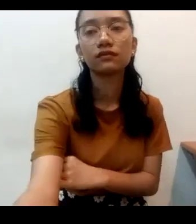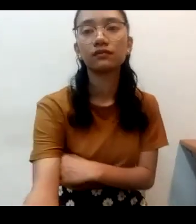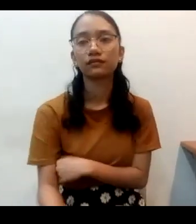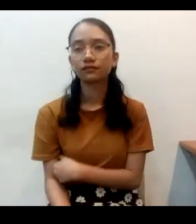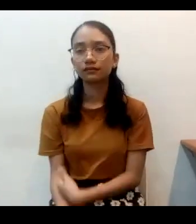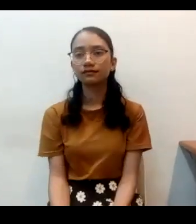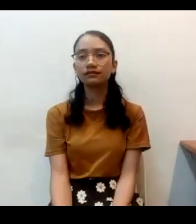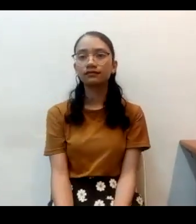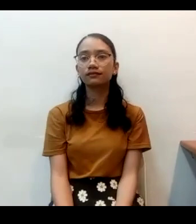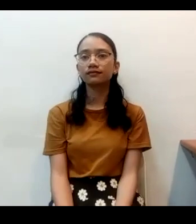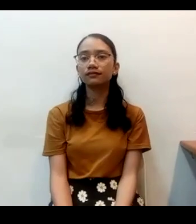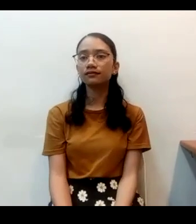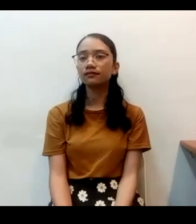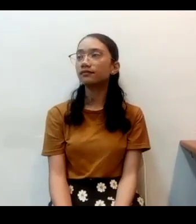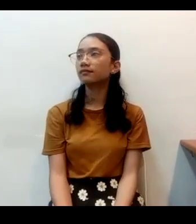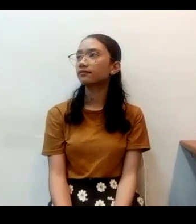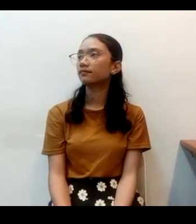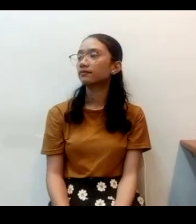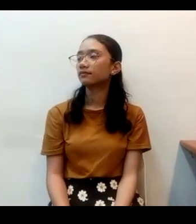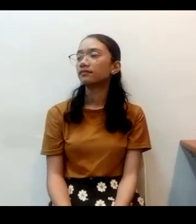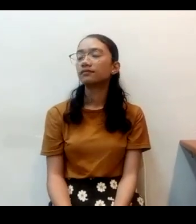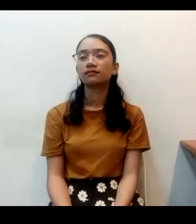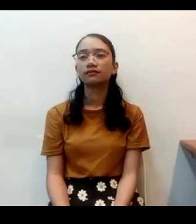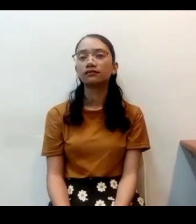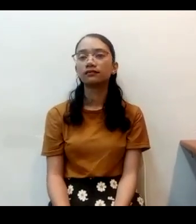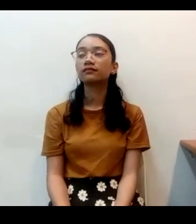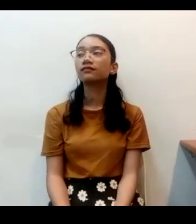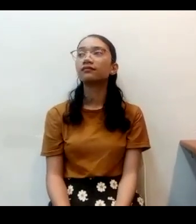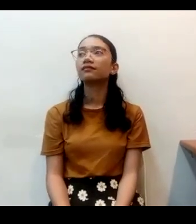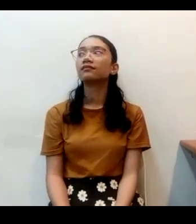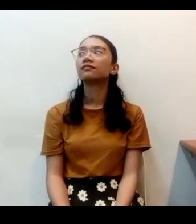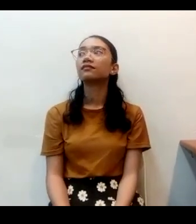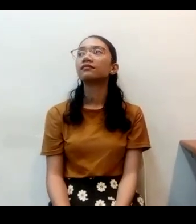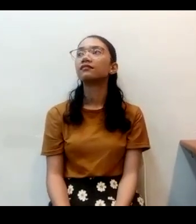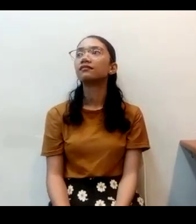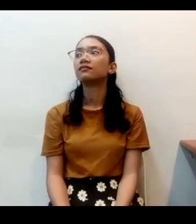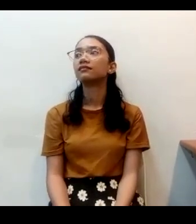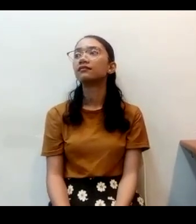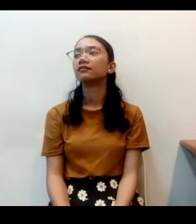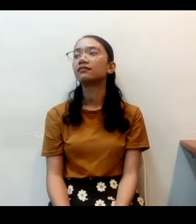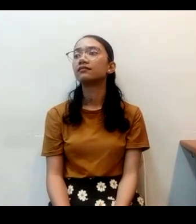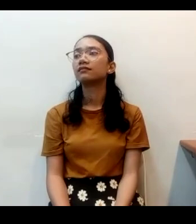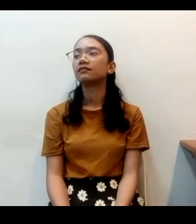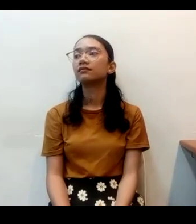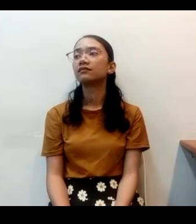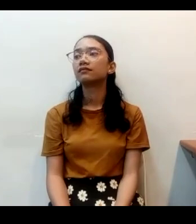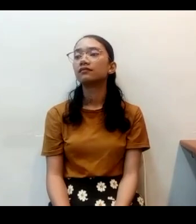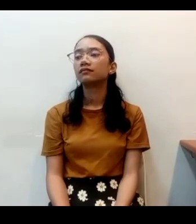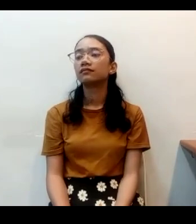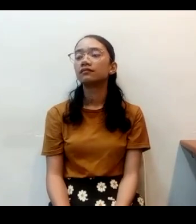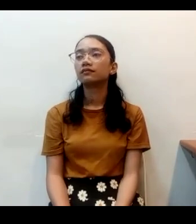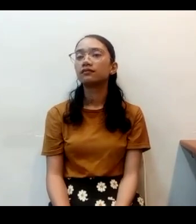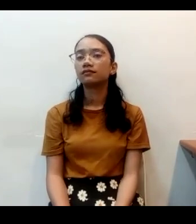at ng mga nakakita. I made all people because there must be the plan and reason. Ibig sabihin, ako